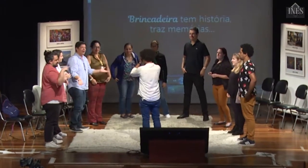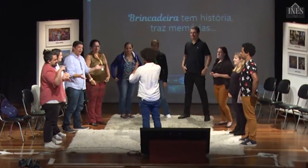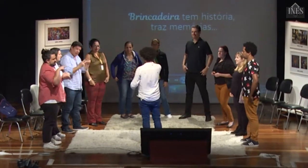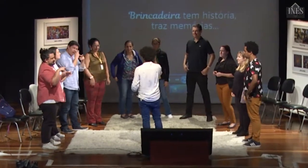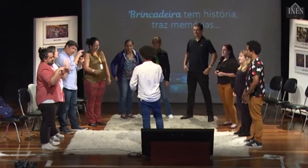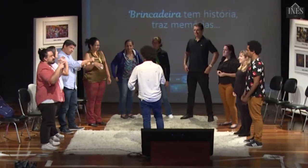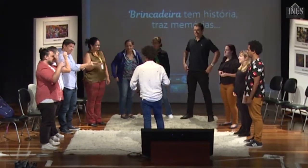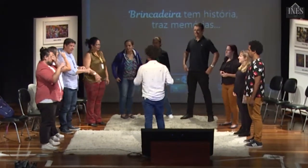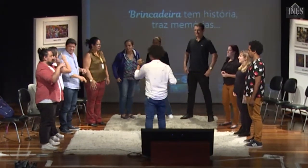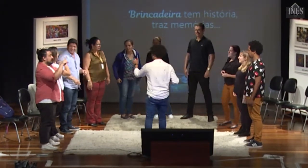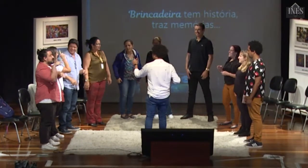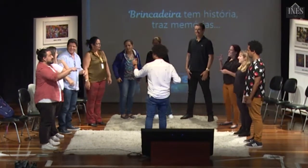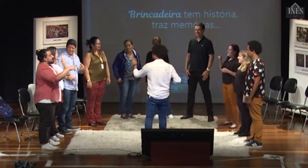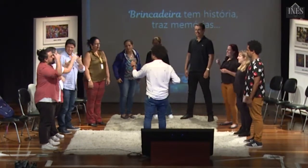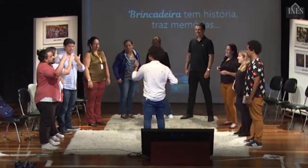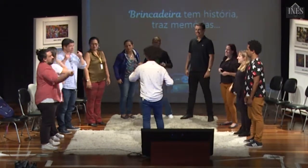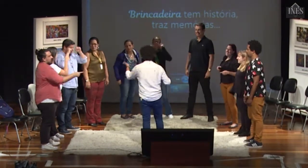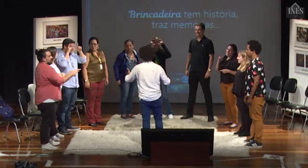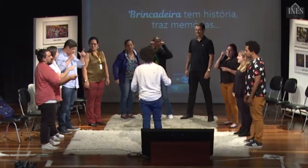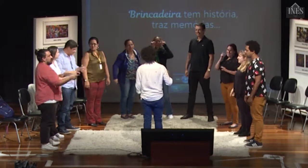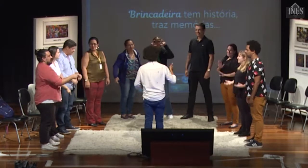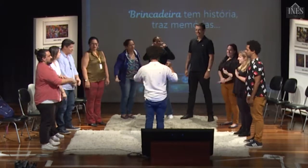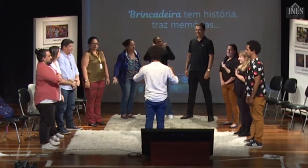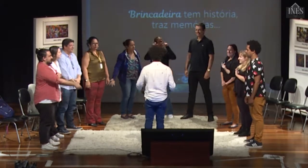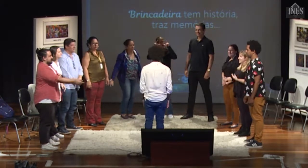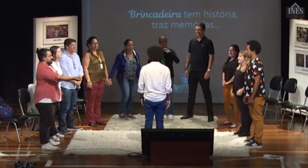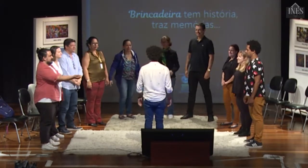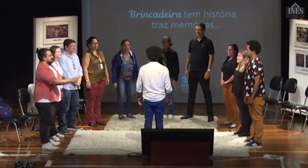É só homem? Olha, só homem não. Aponta pra mulher também, fica de olho aberto.